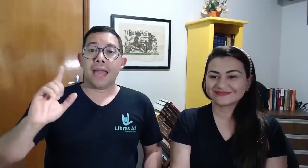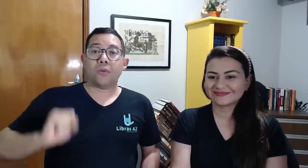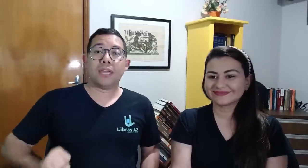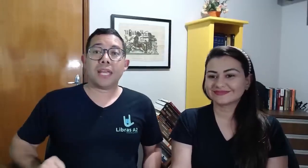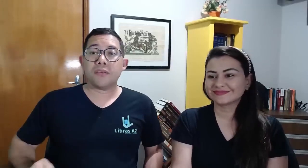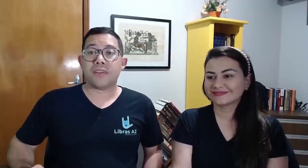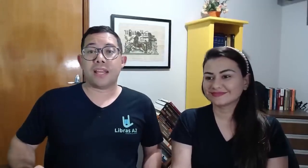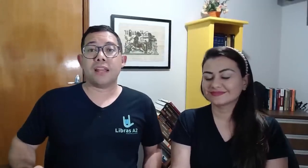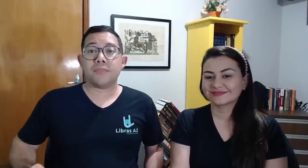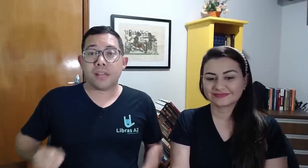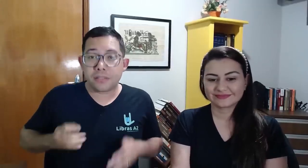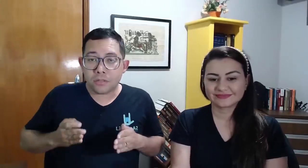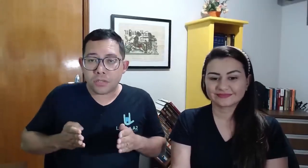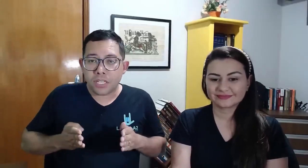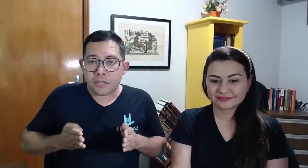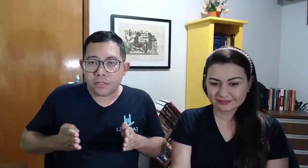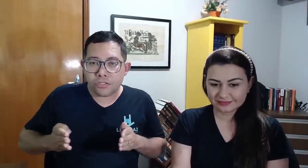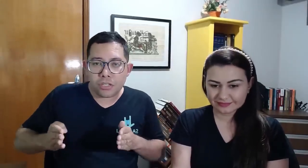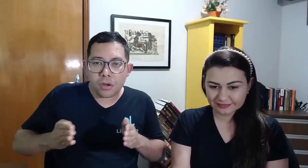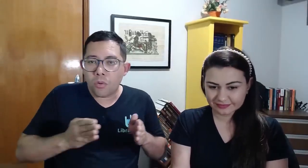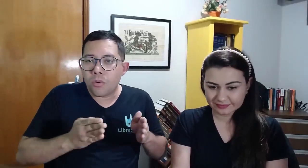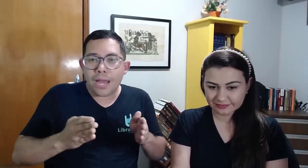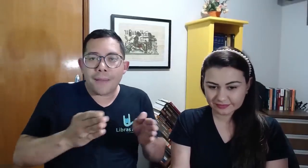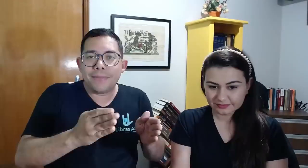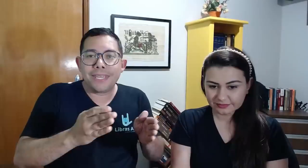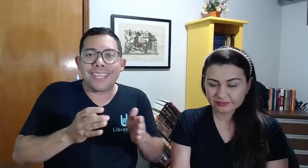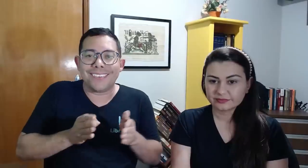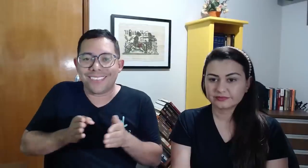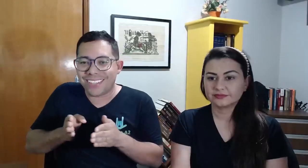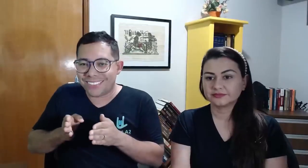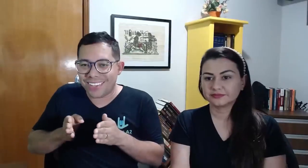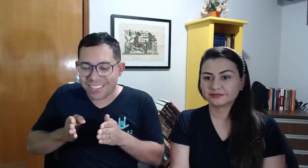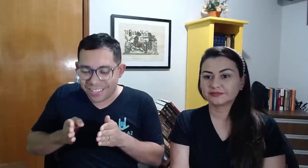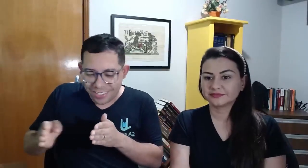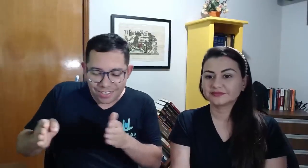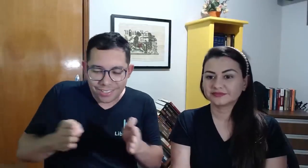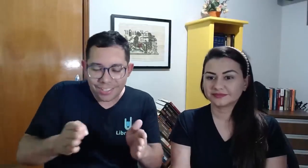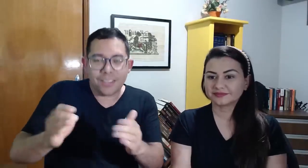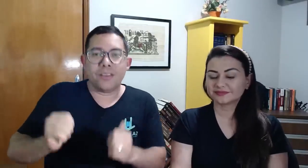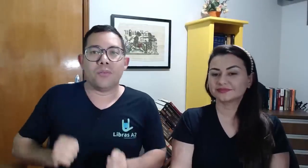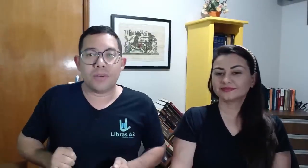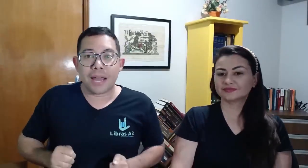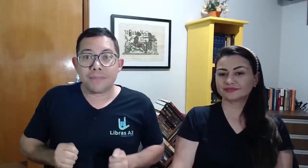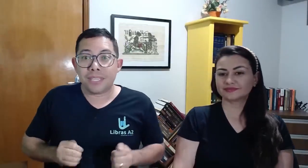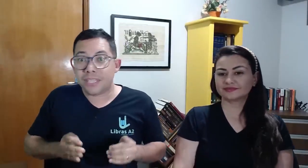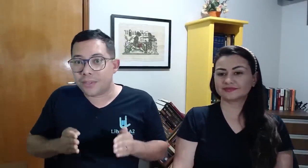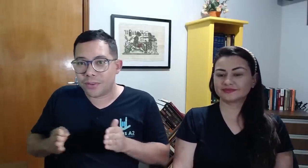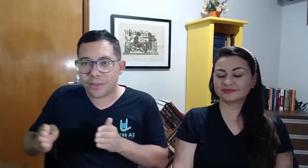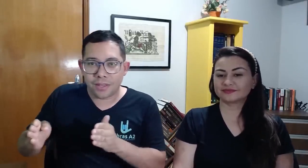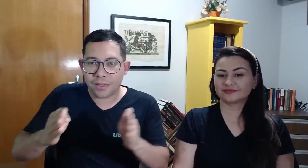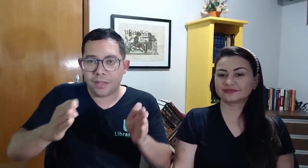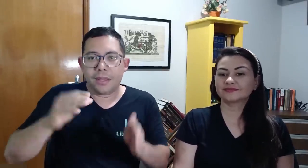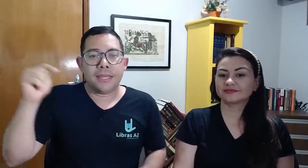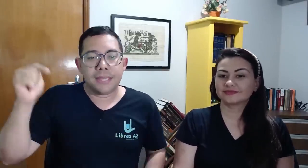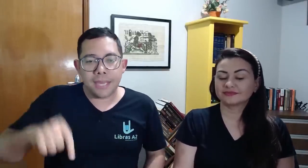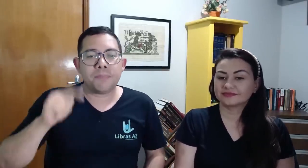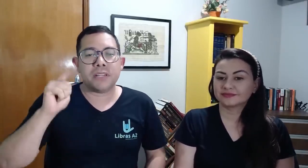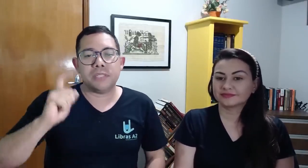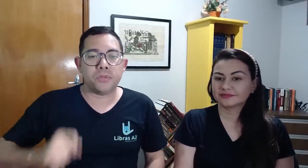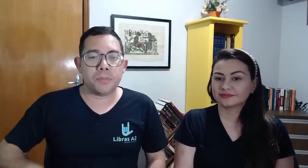O que ela fala? Ela fala assim, ó, que existia um caminho. Olha só. Um caminho. Quem participou da